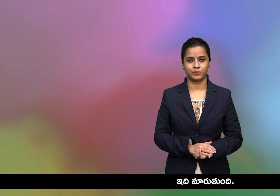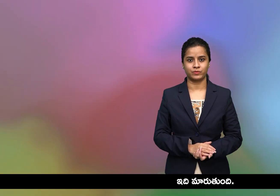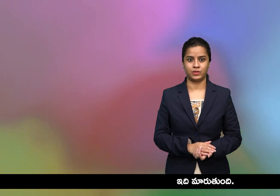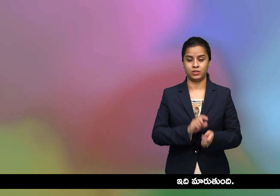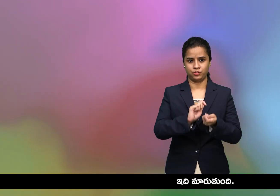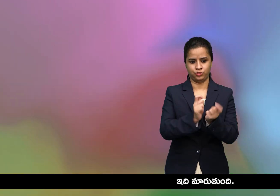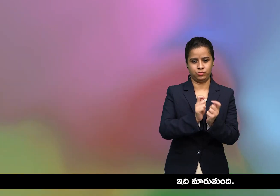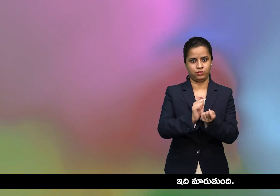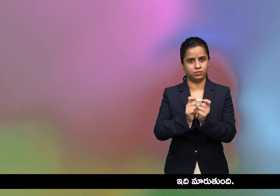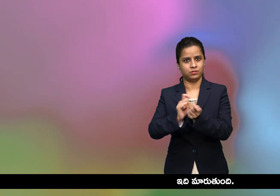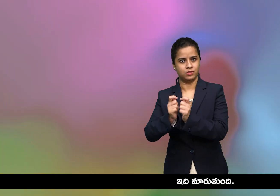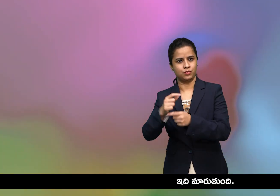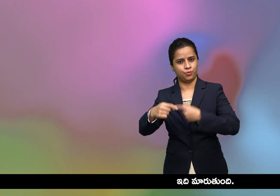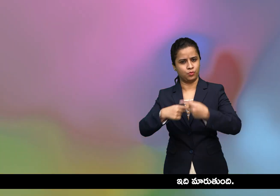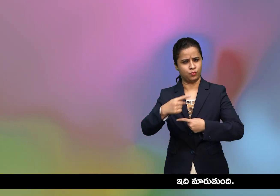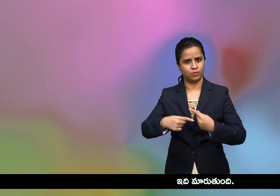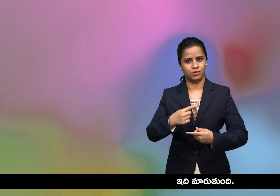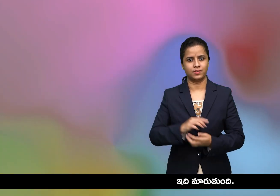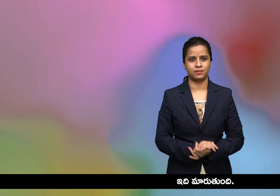ఇది మారుతుంది.